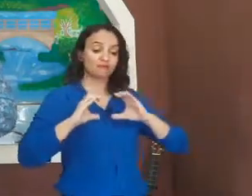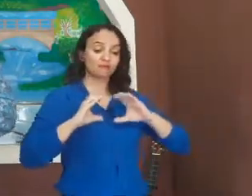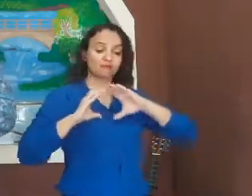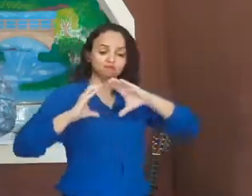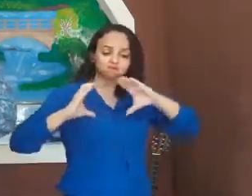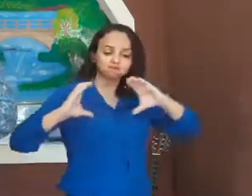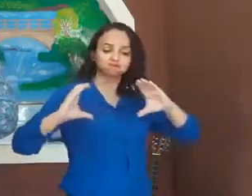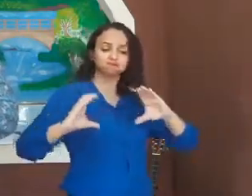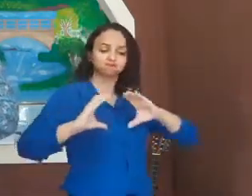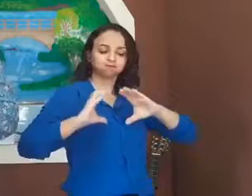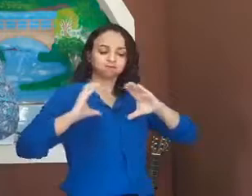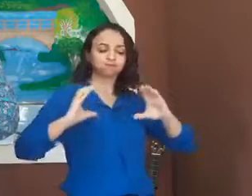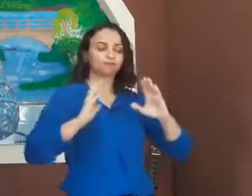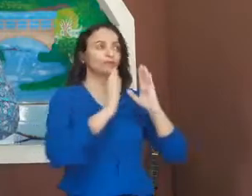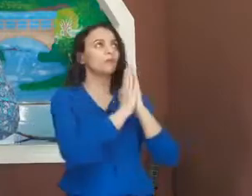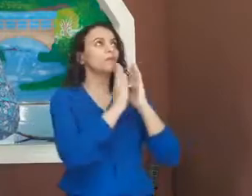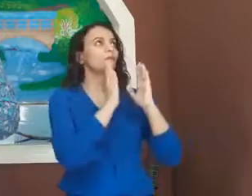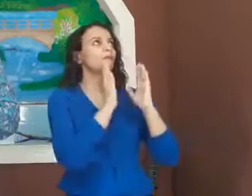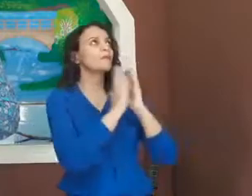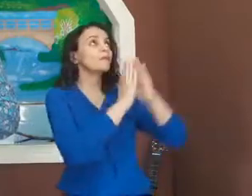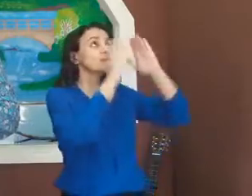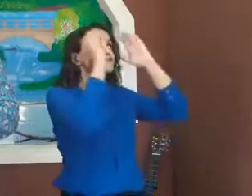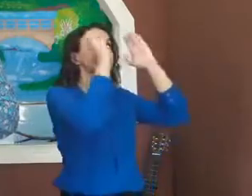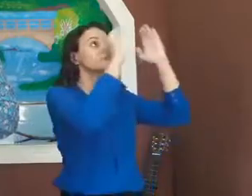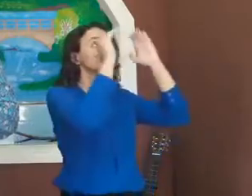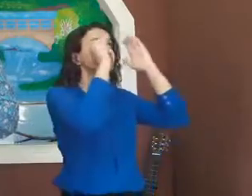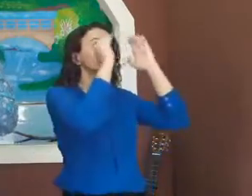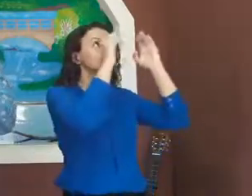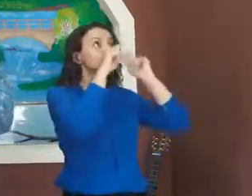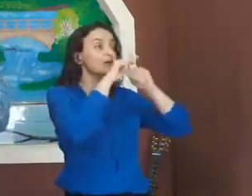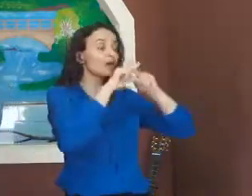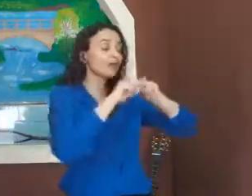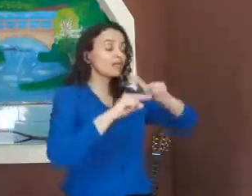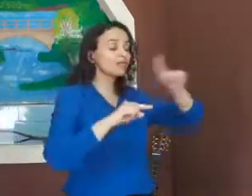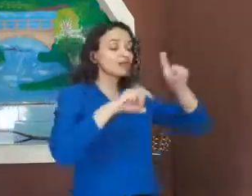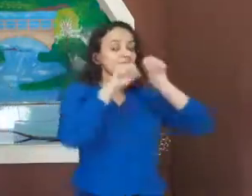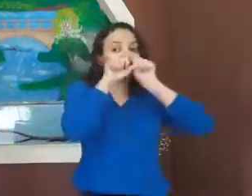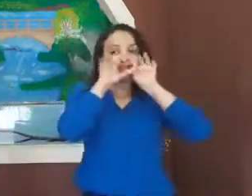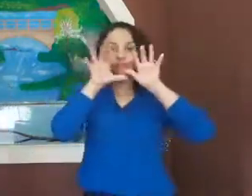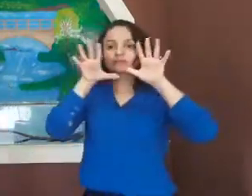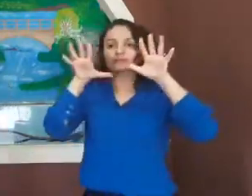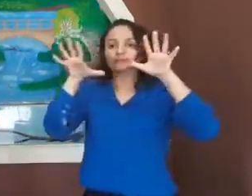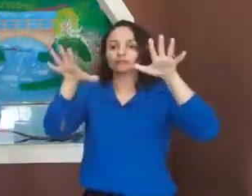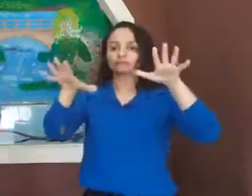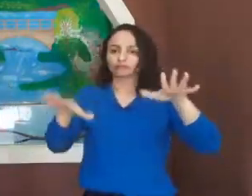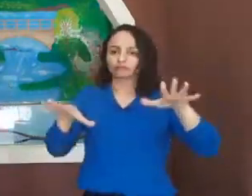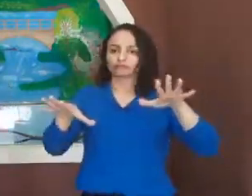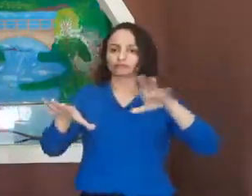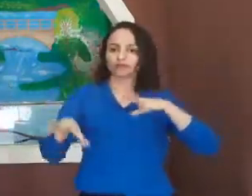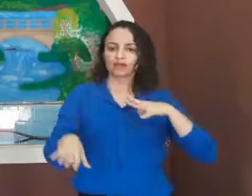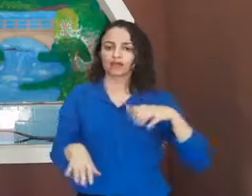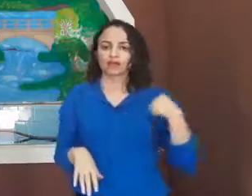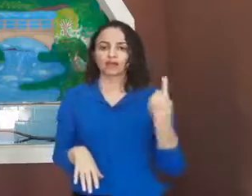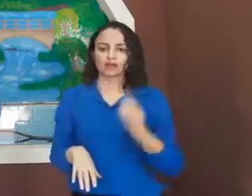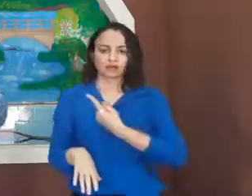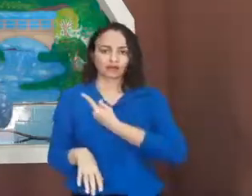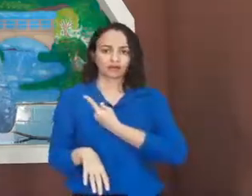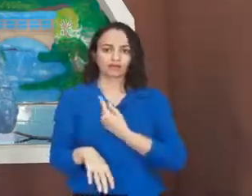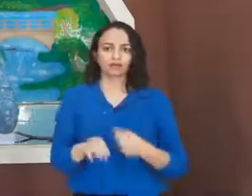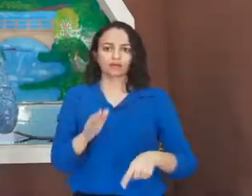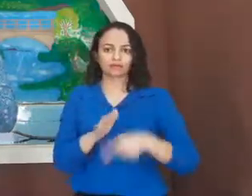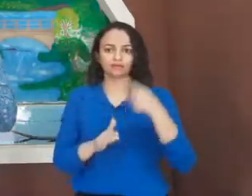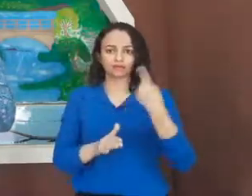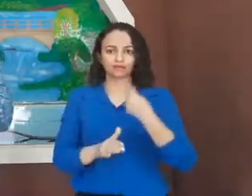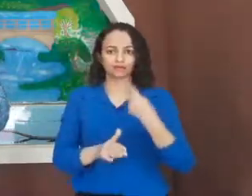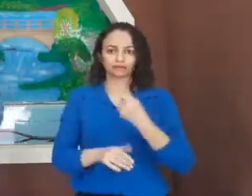vede quão grandiosas coisas vos fez. 1 Samuel capítulo 12, 23 e 24.